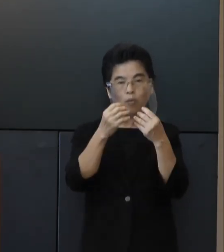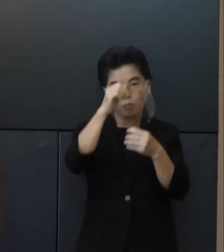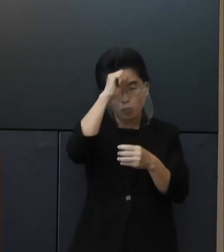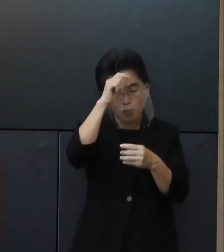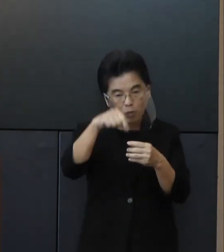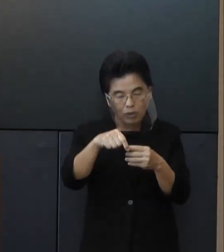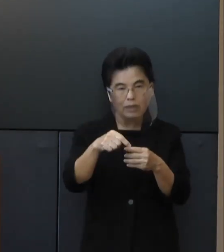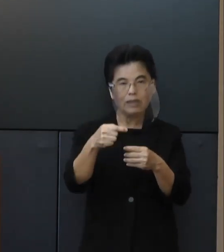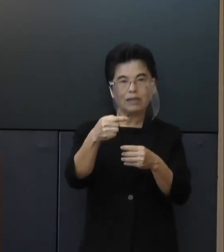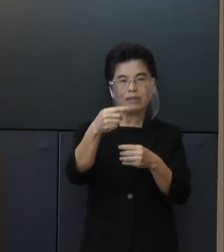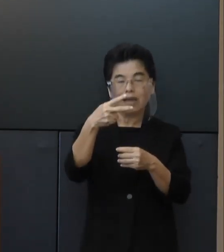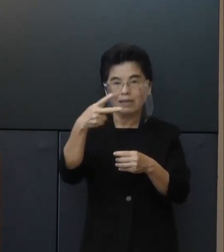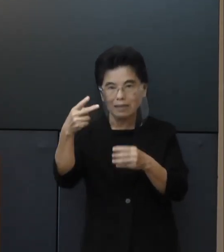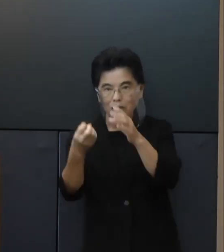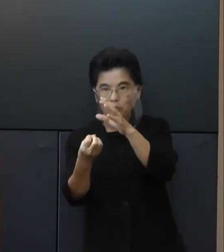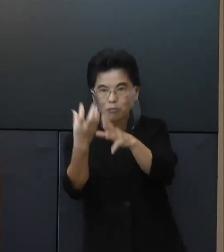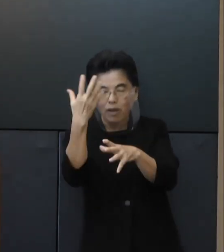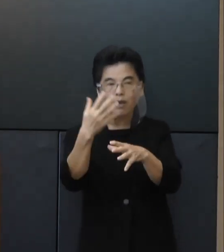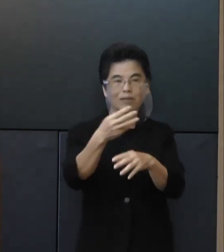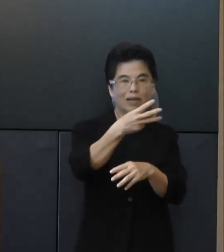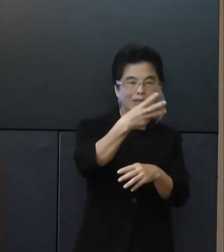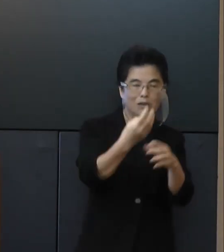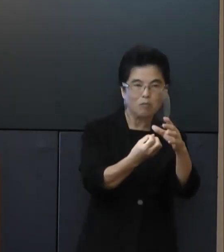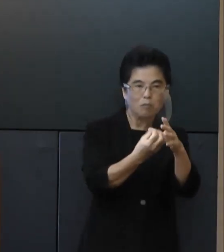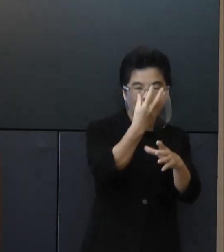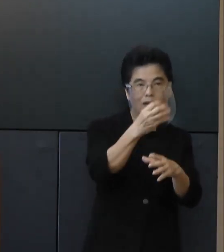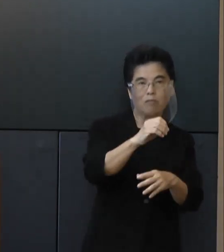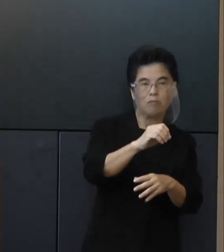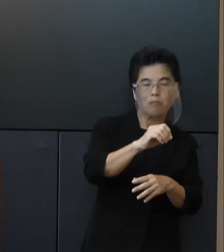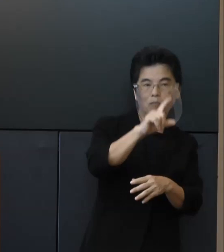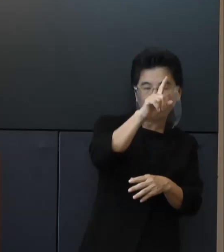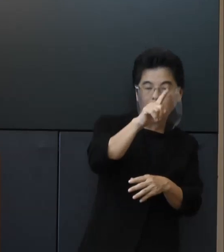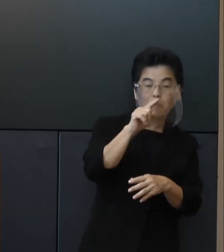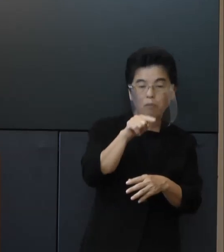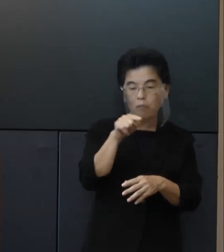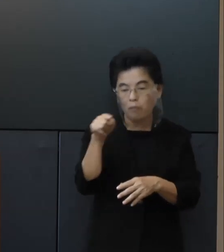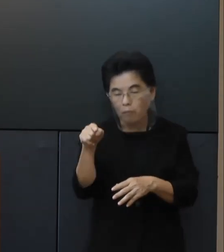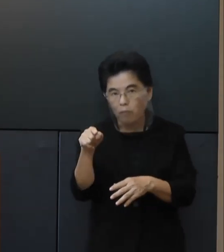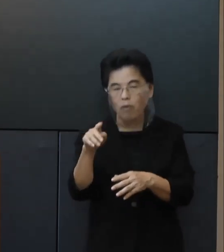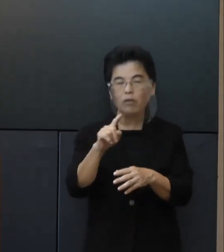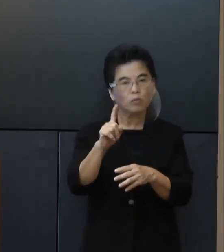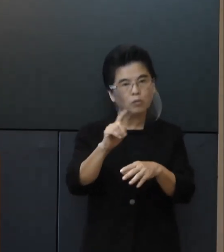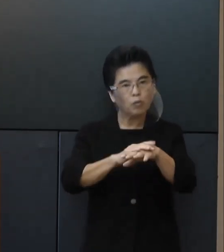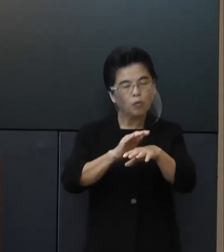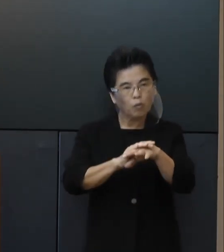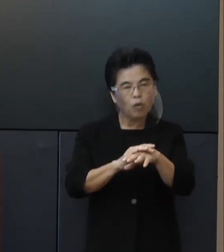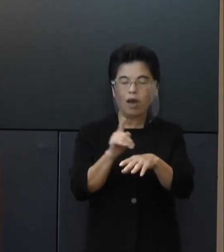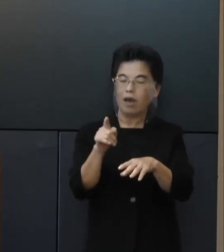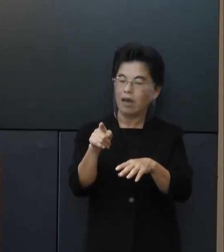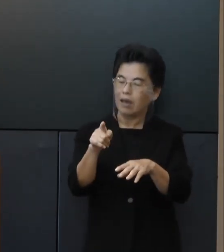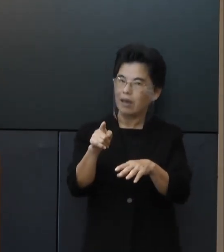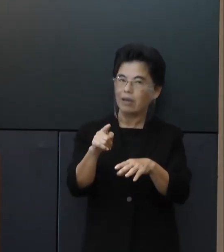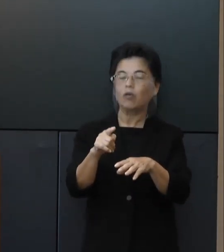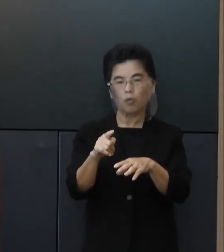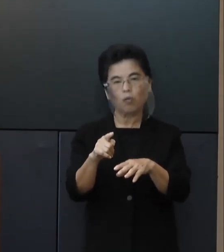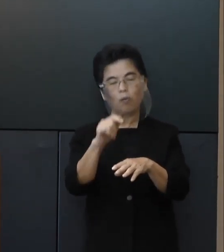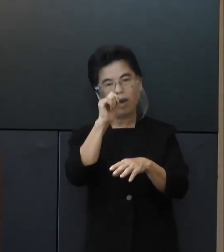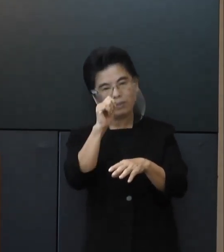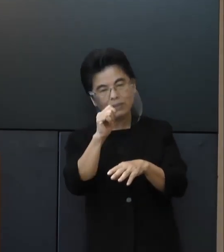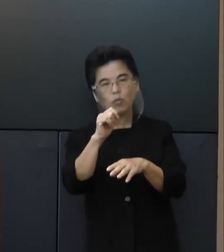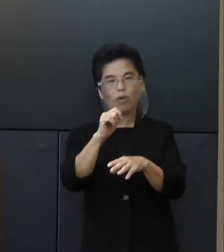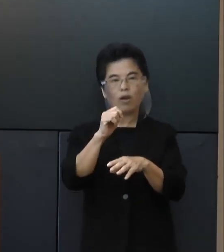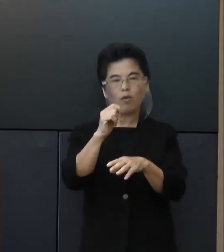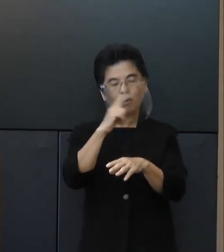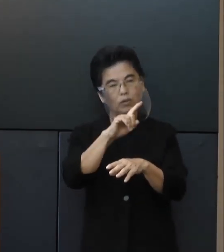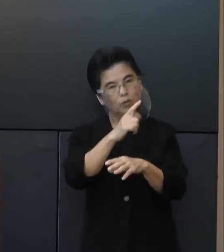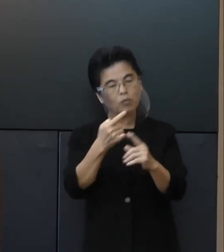第2、第3波といったような状況を見極めつつですね、ここは柔軟に、例えばそこは次年度もやるとかということは